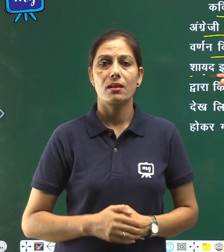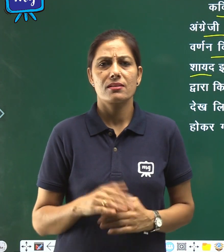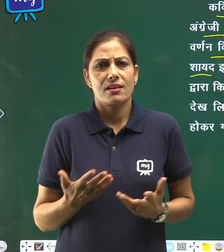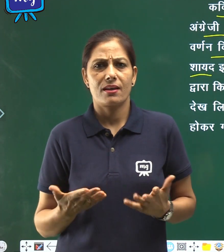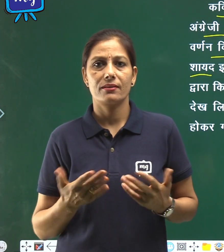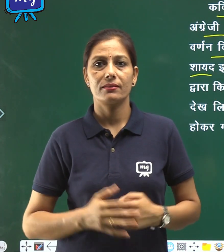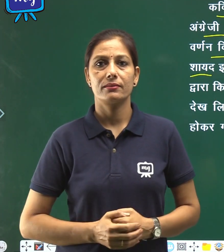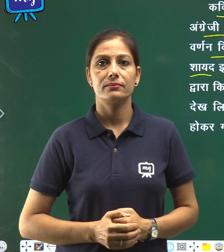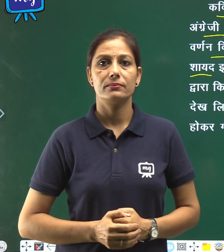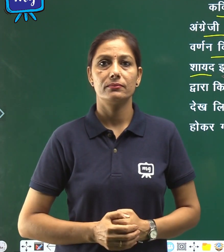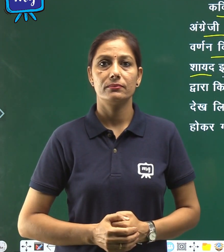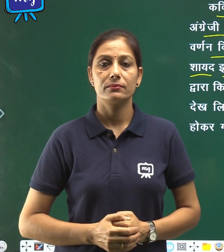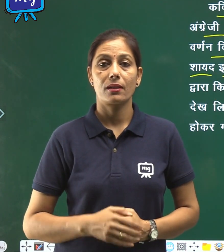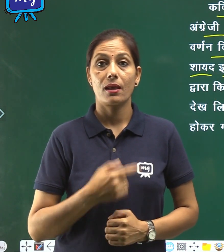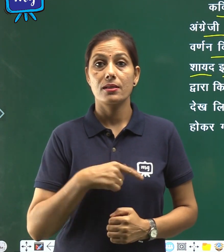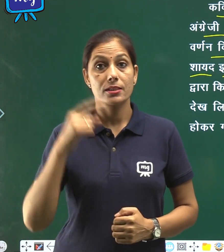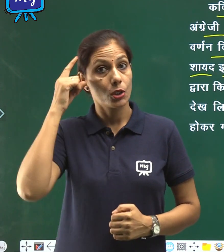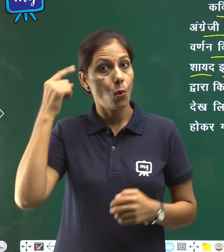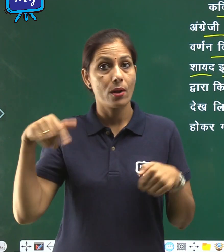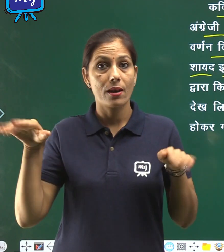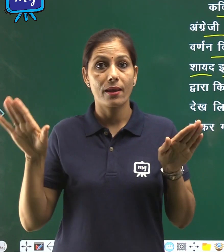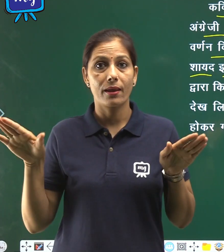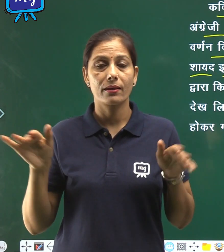शायद इस कोयल ने